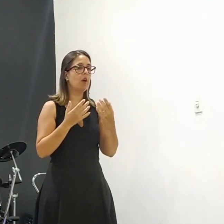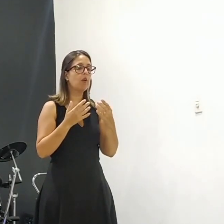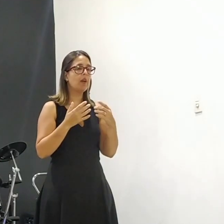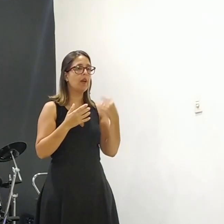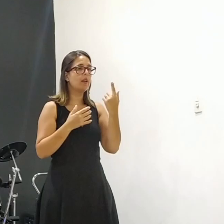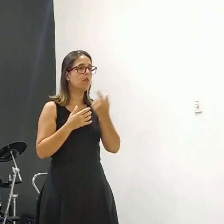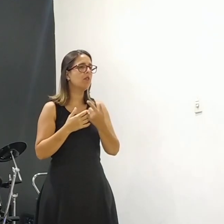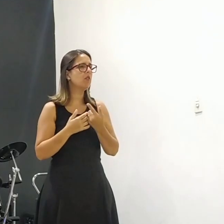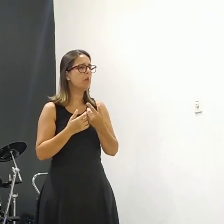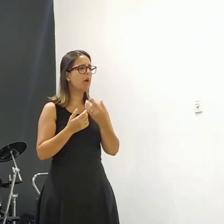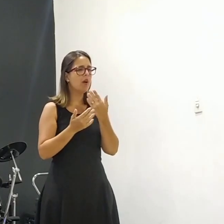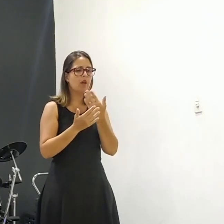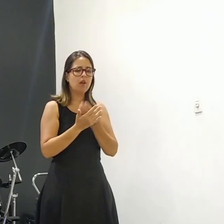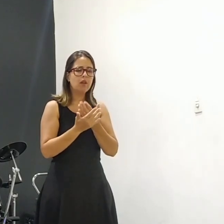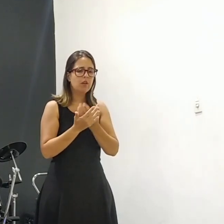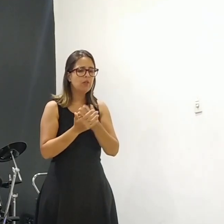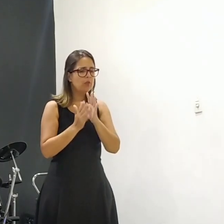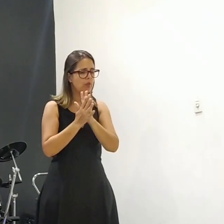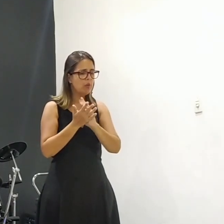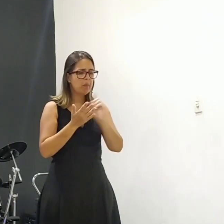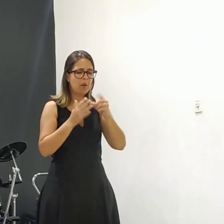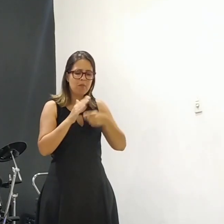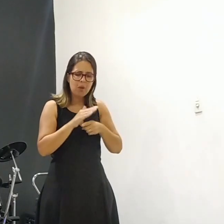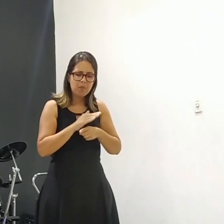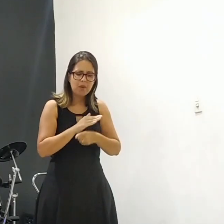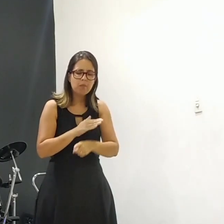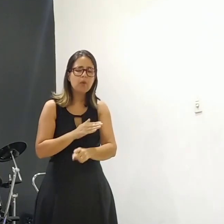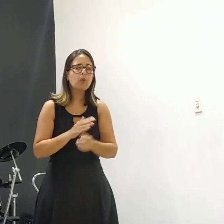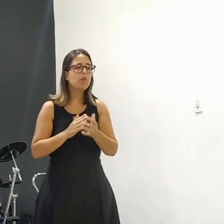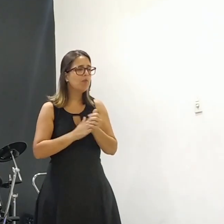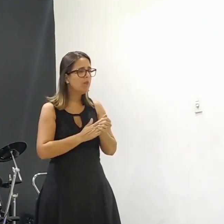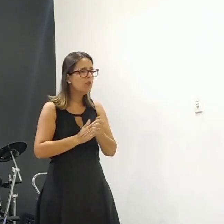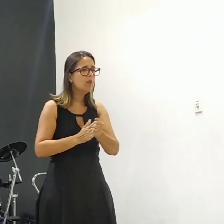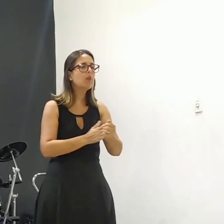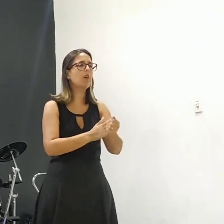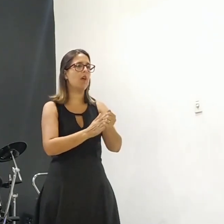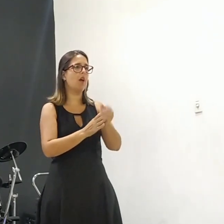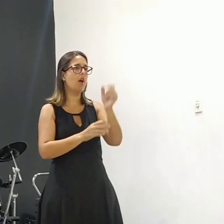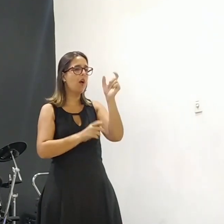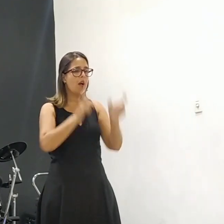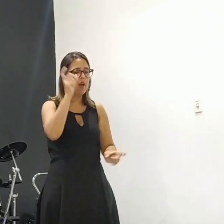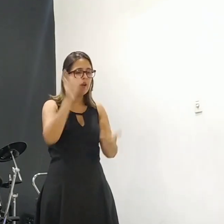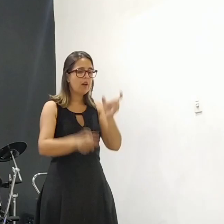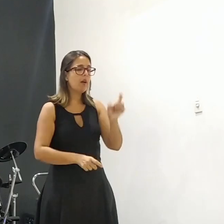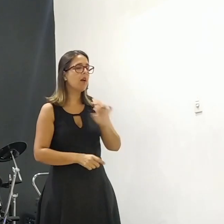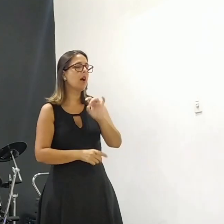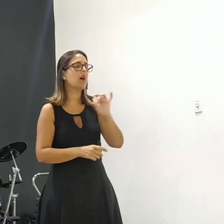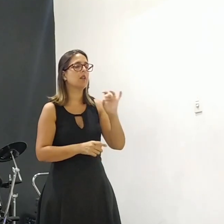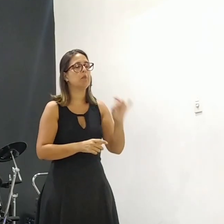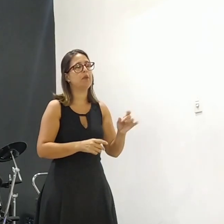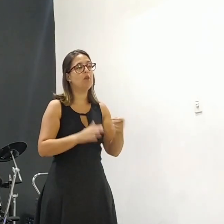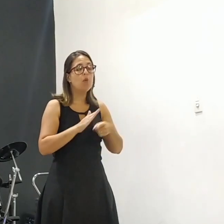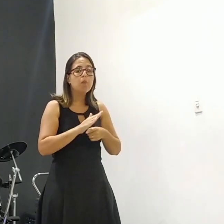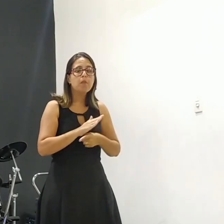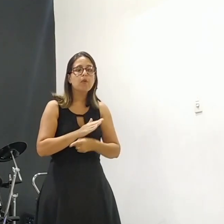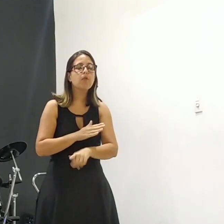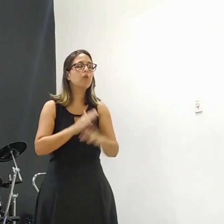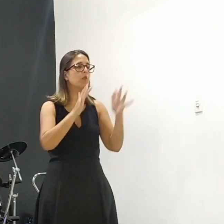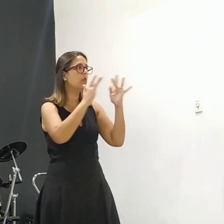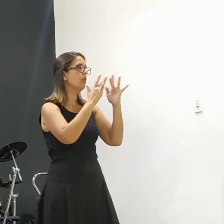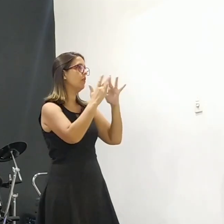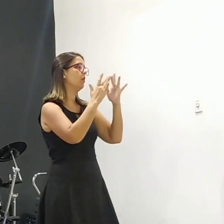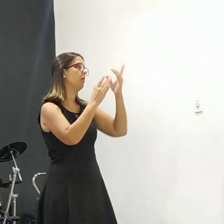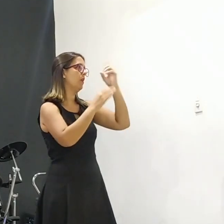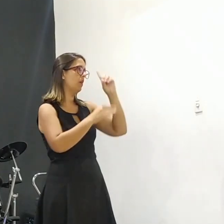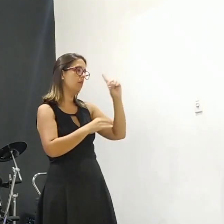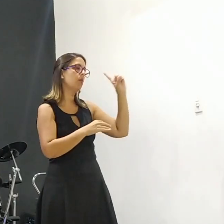profundas. Deus quer nos conduzir, cada membro desta igreja, a águas mais